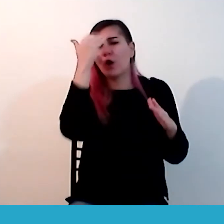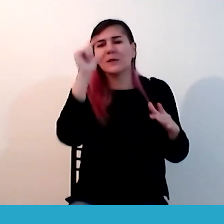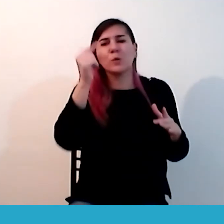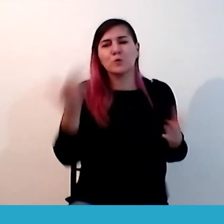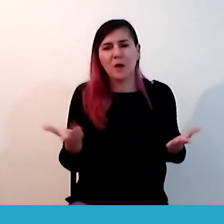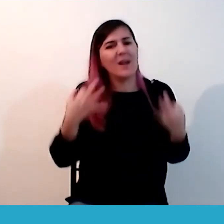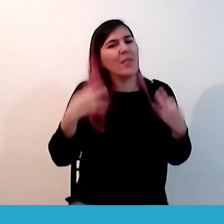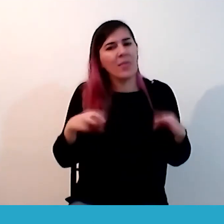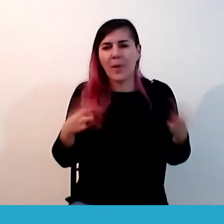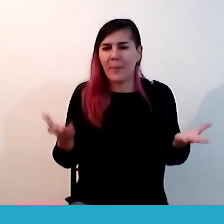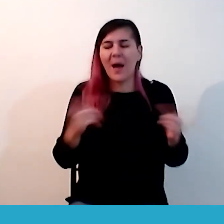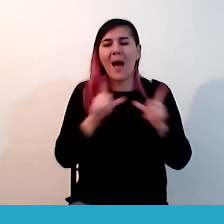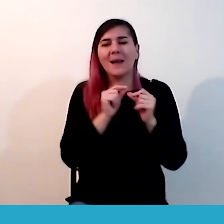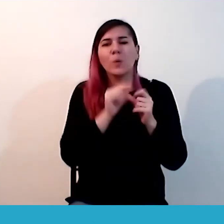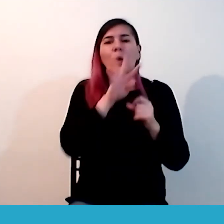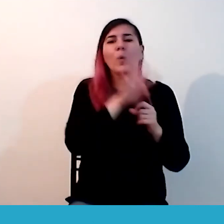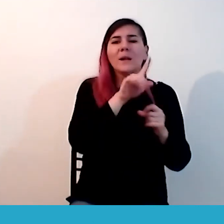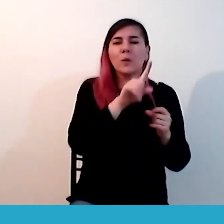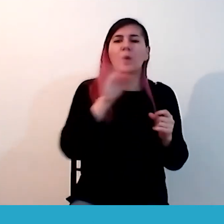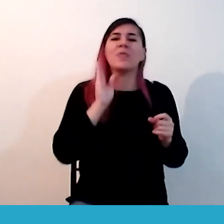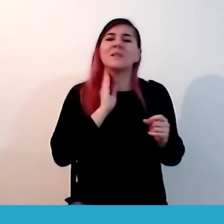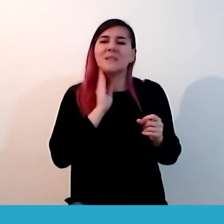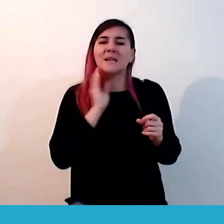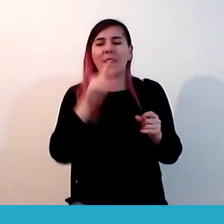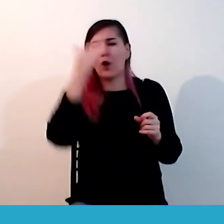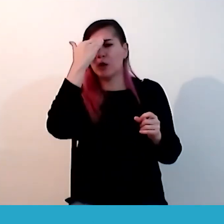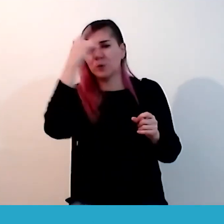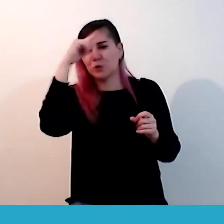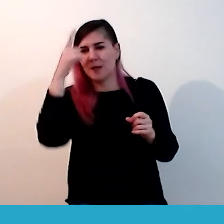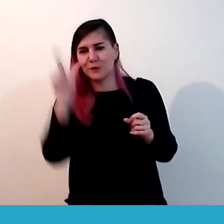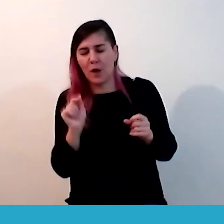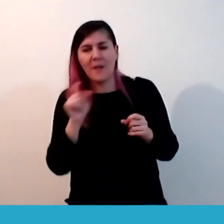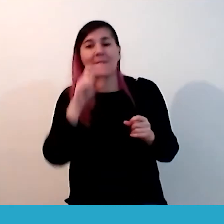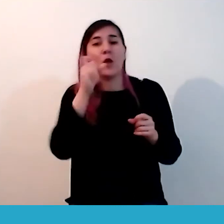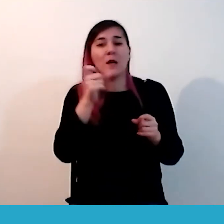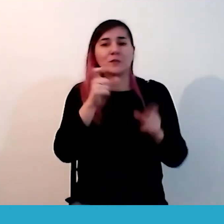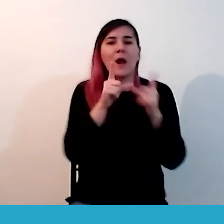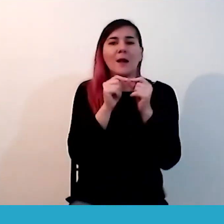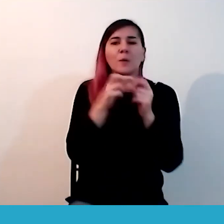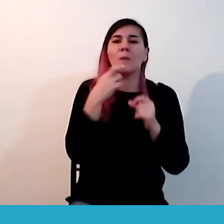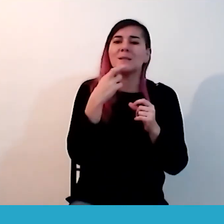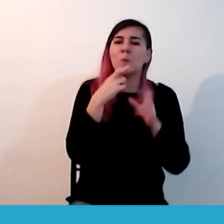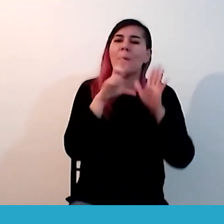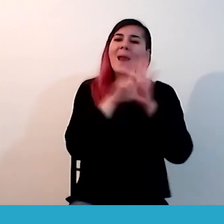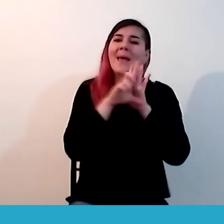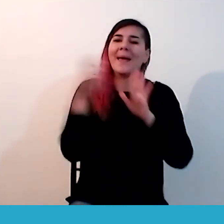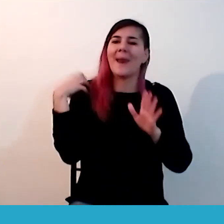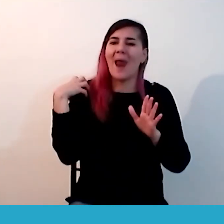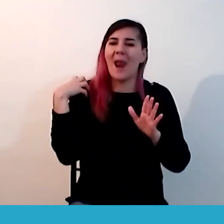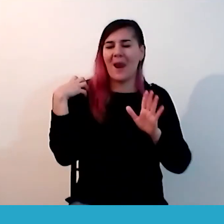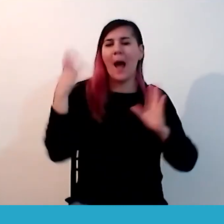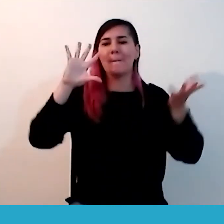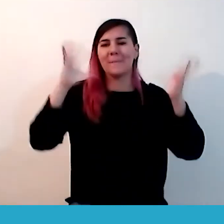de los artículos 41 y 16 de la Constitución Nacional, así como por la violación del artículo 19 de la Ley General del Ambiente y del Acuerdo de